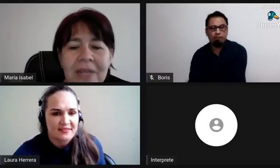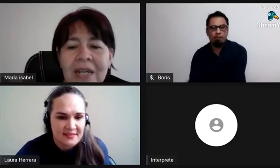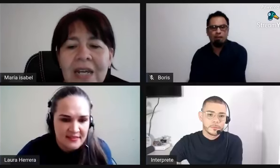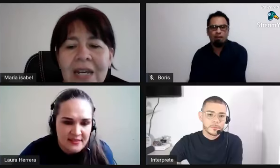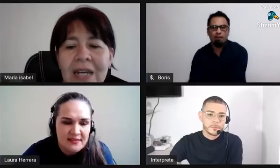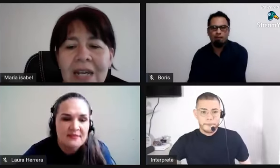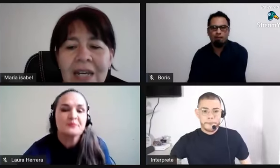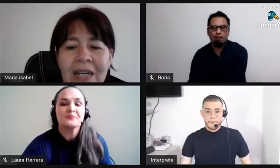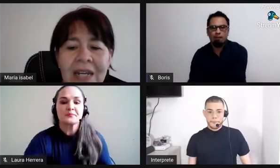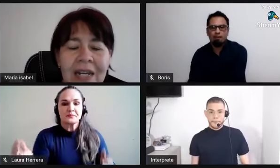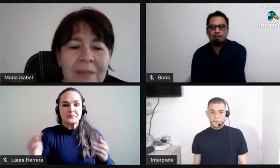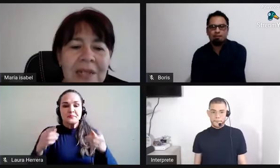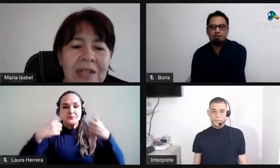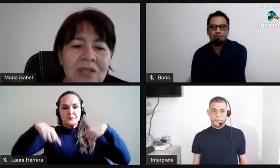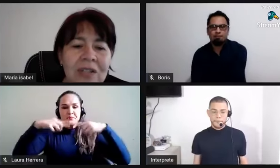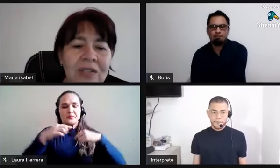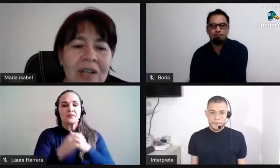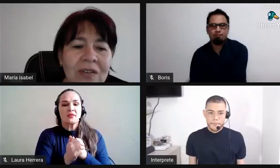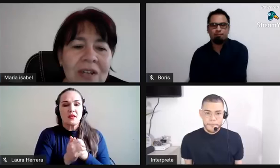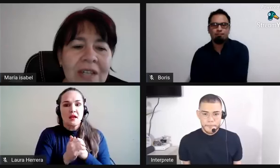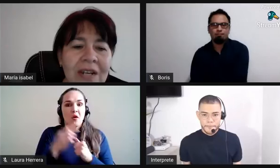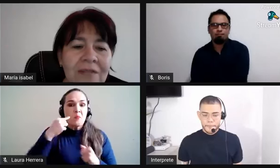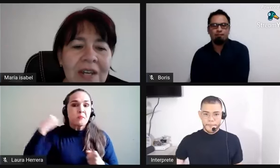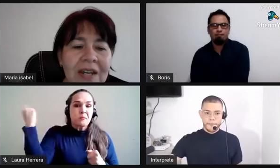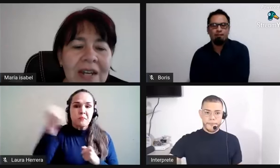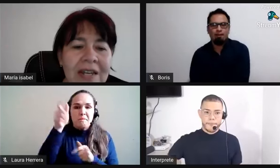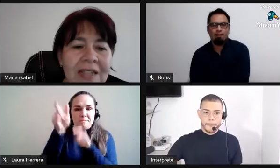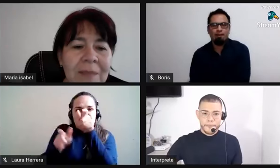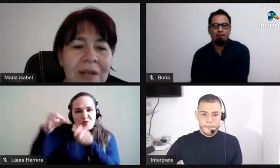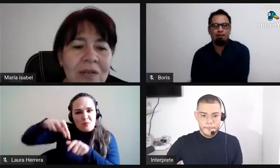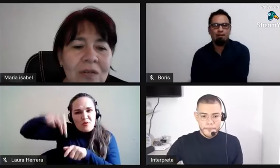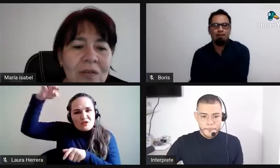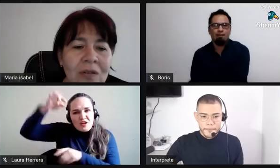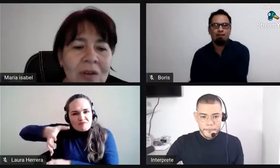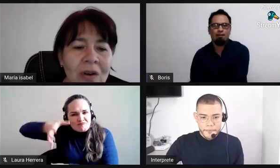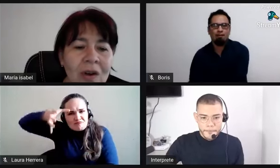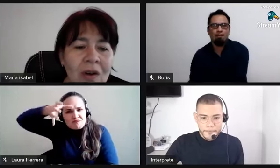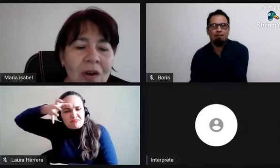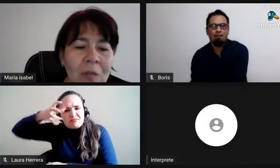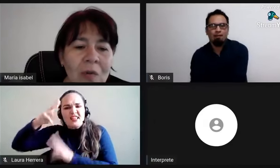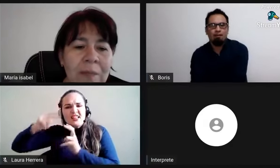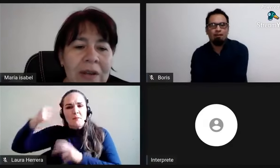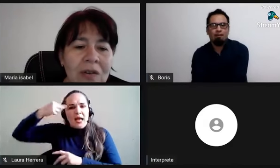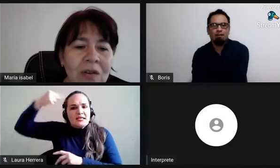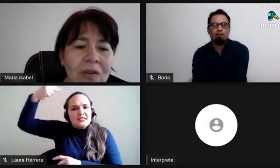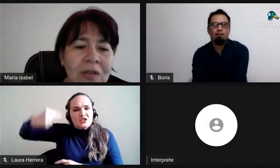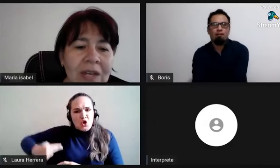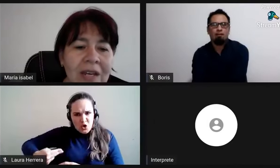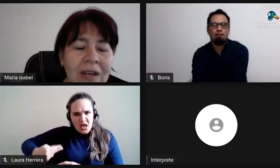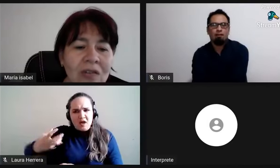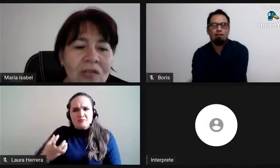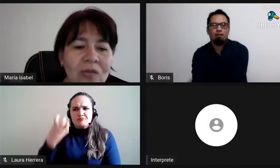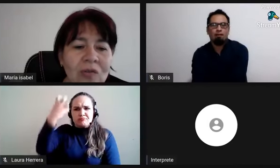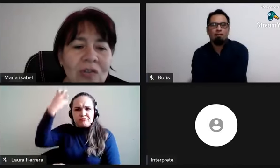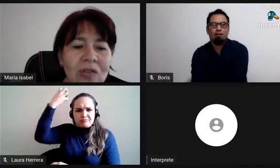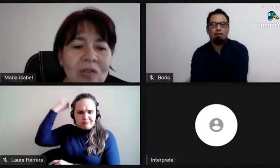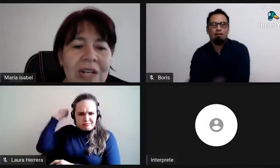Gracias. generalmente los historiadores se refieren a este periodo como un periodo de construcción de